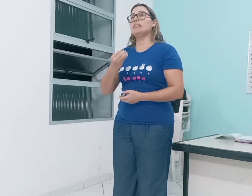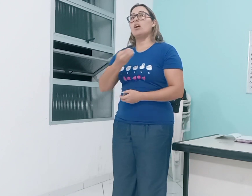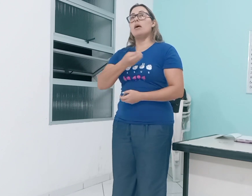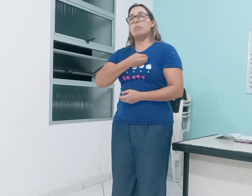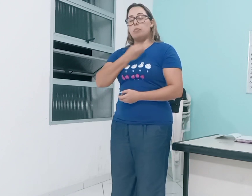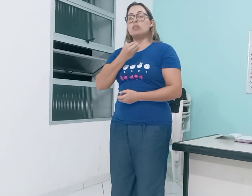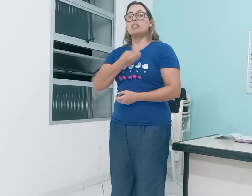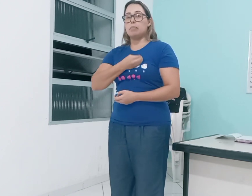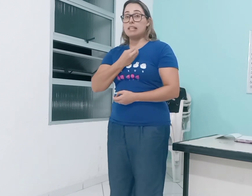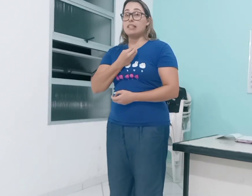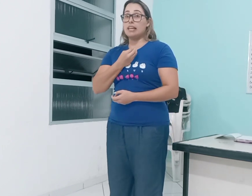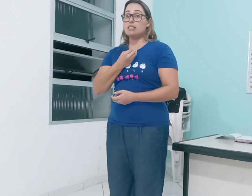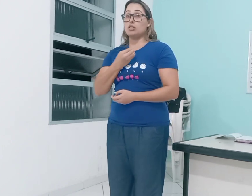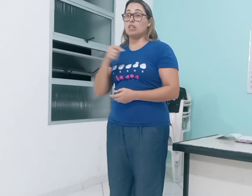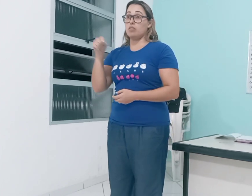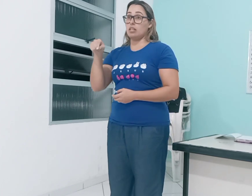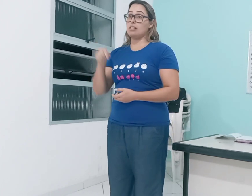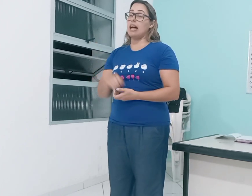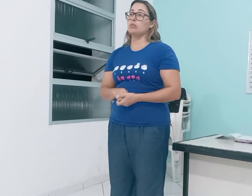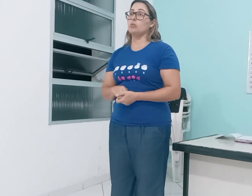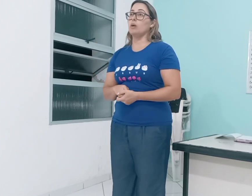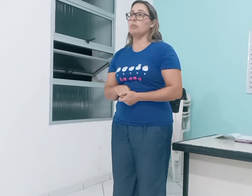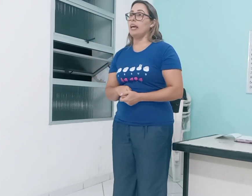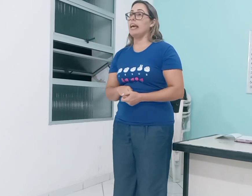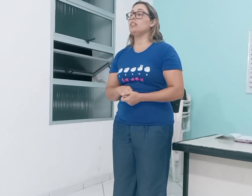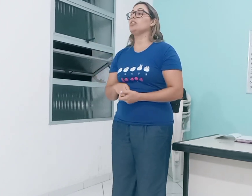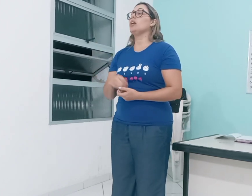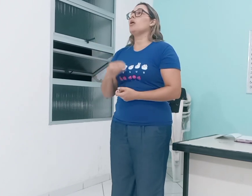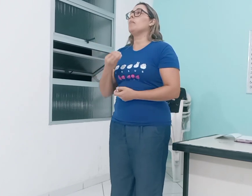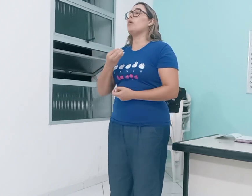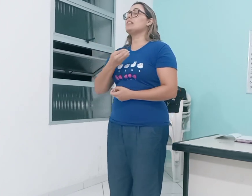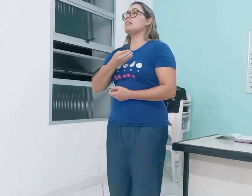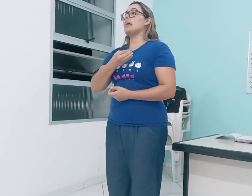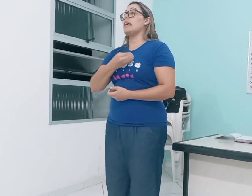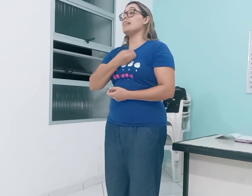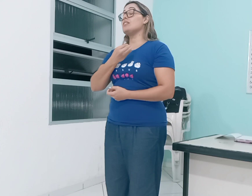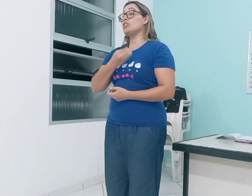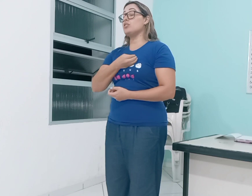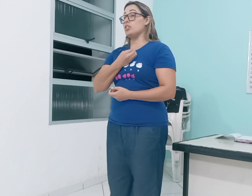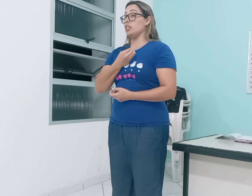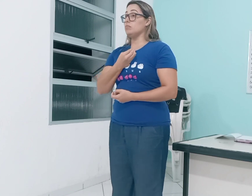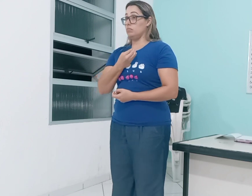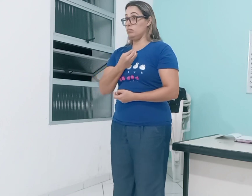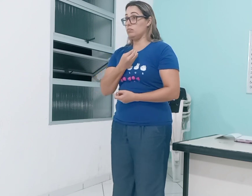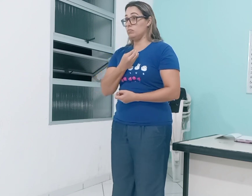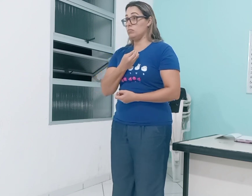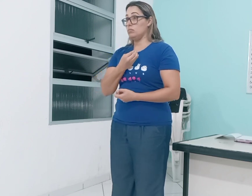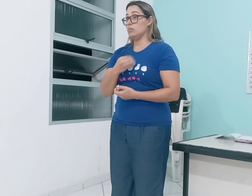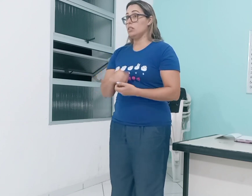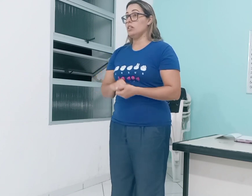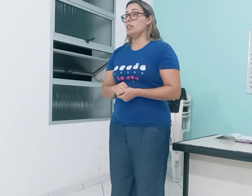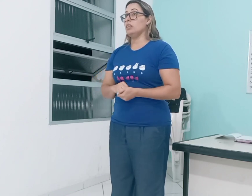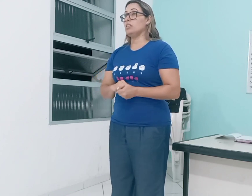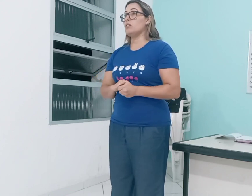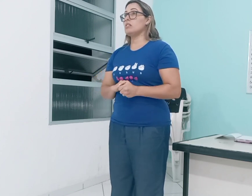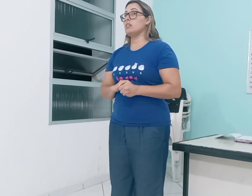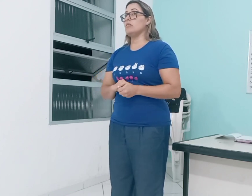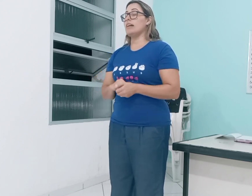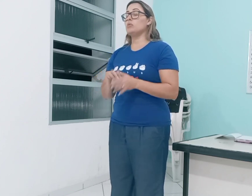Então, pode ser presença, de que você está no ambiente, pode ser existir. Então, assim, vai